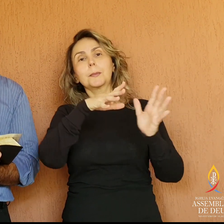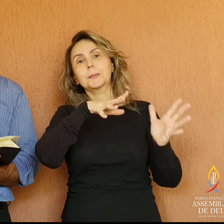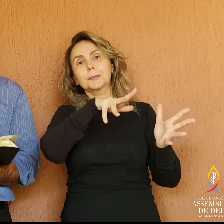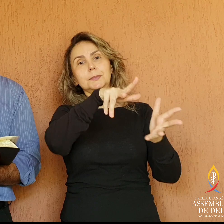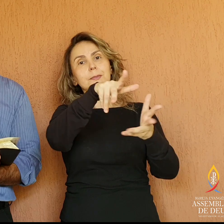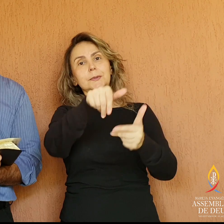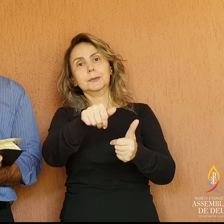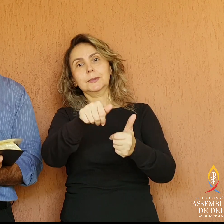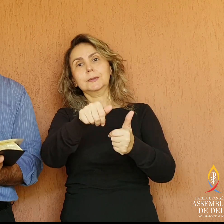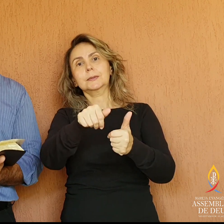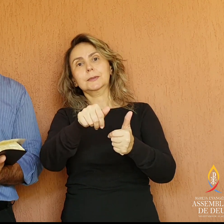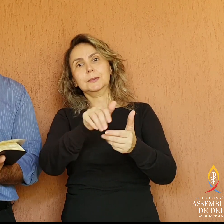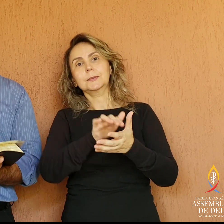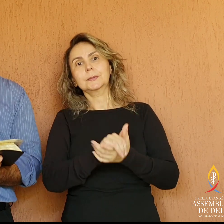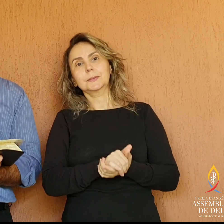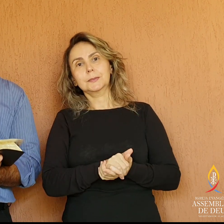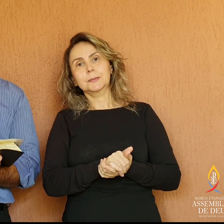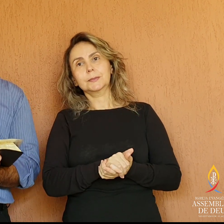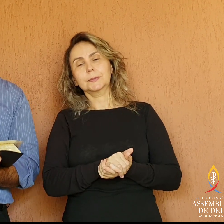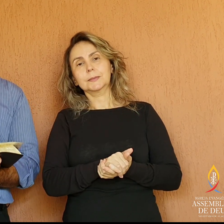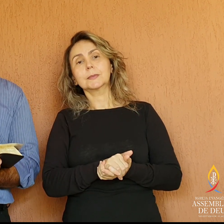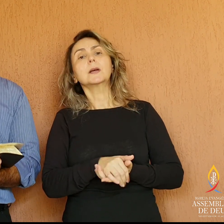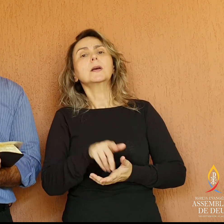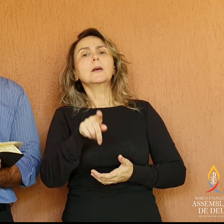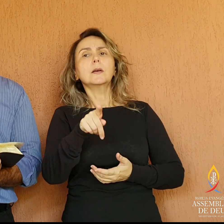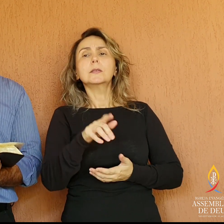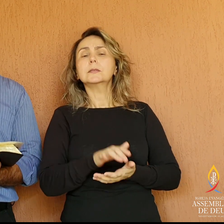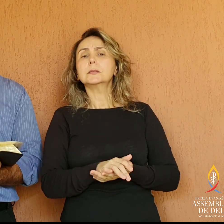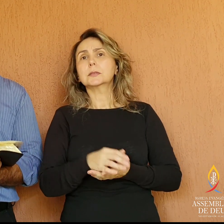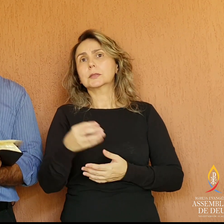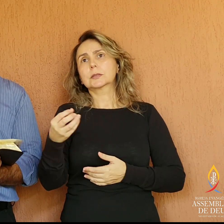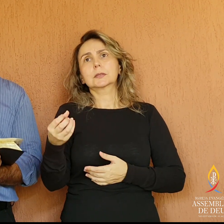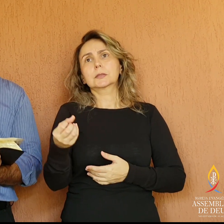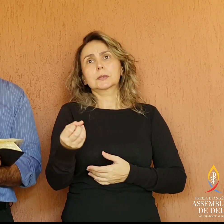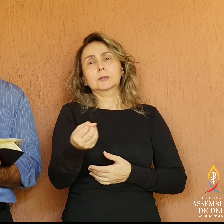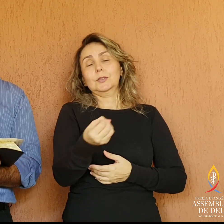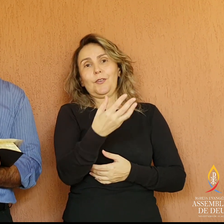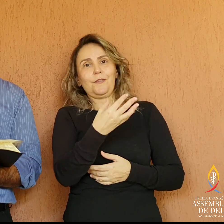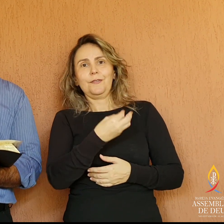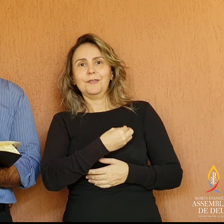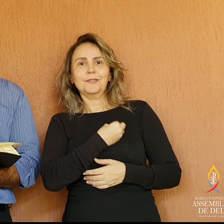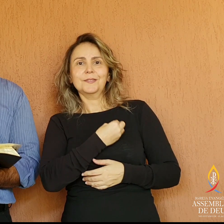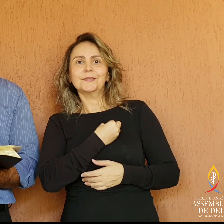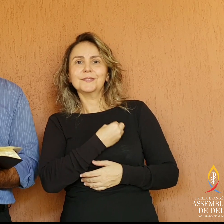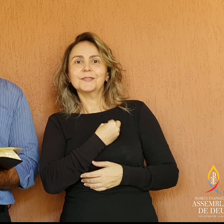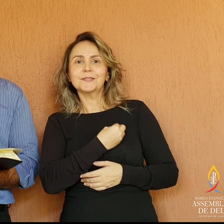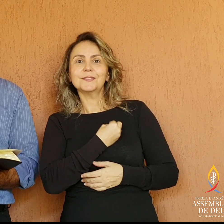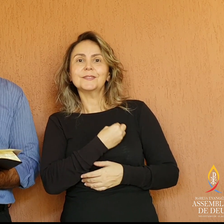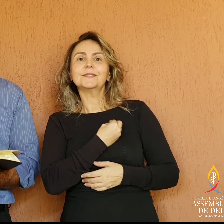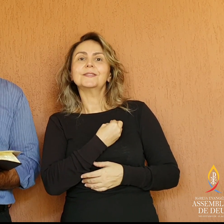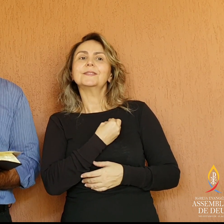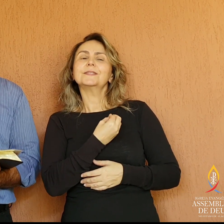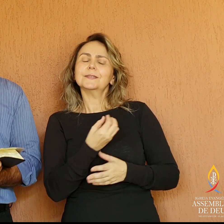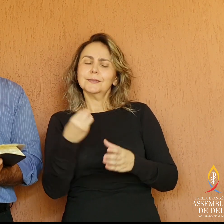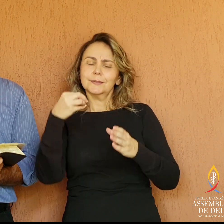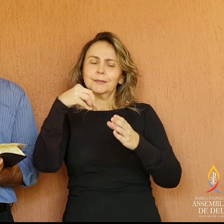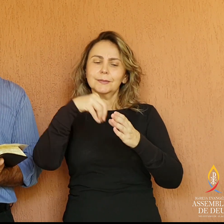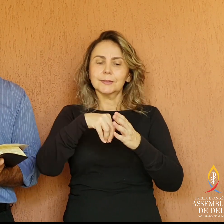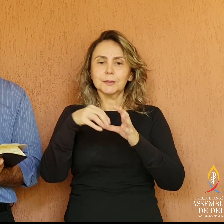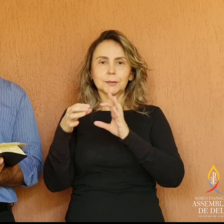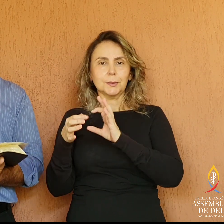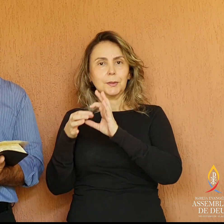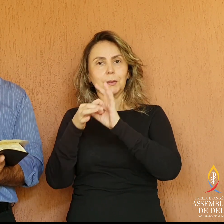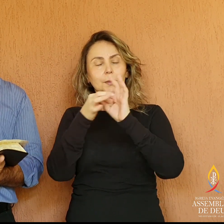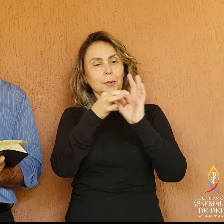nessa nova fase de ser cristão, você agora é inserido nesse contexto cristão. Então